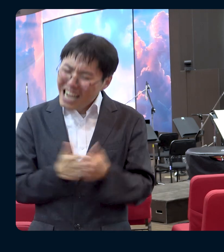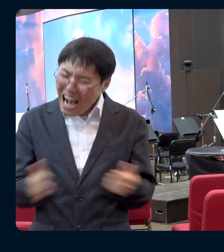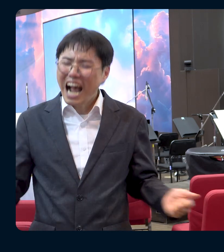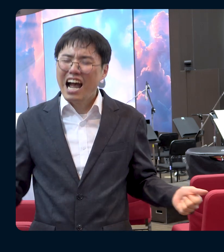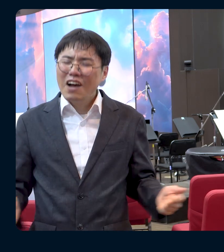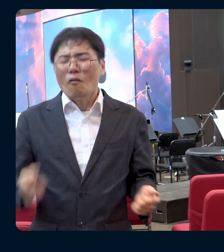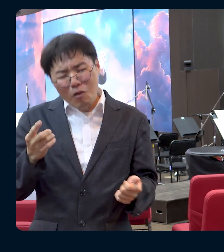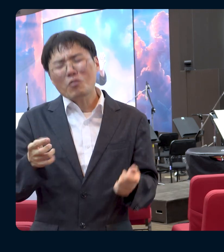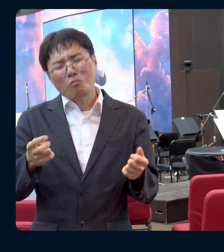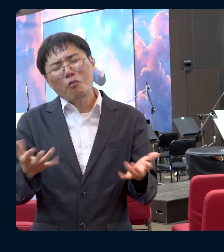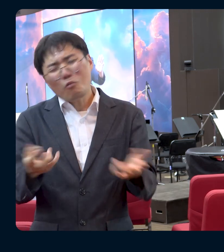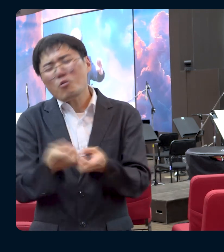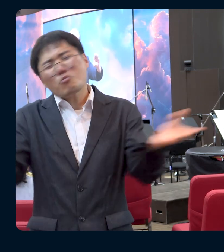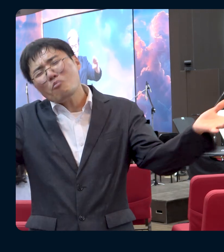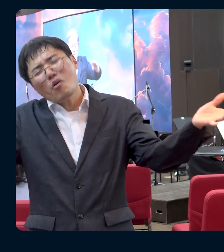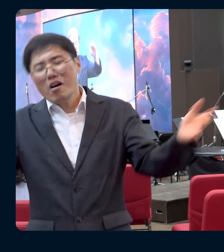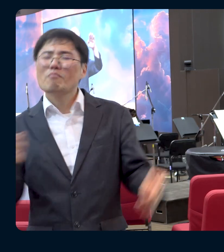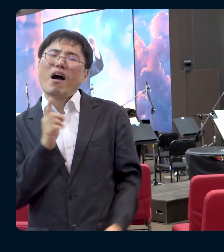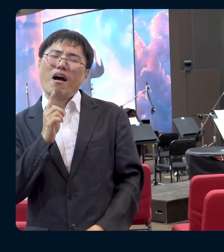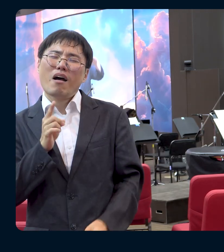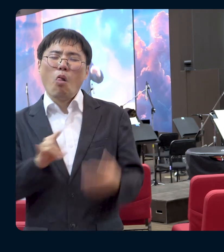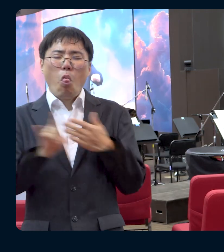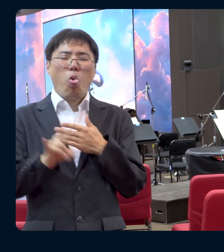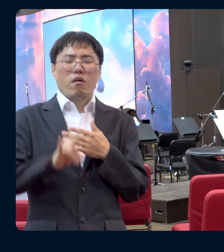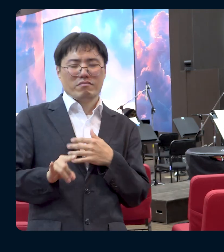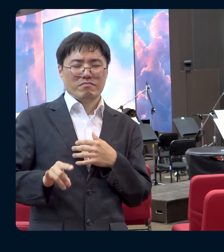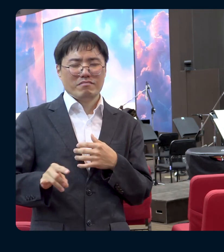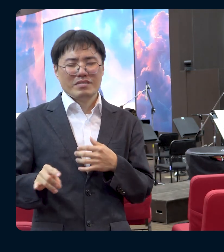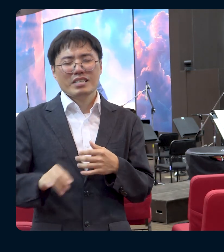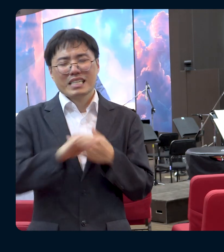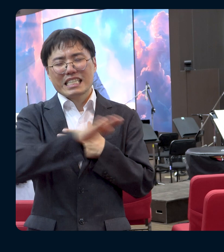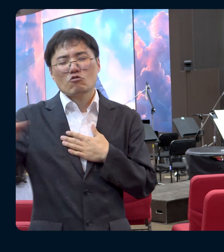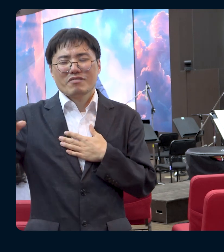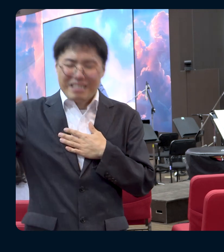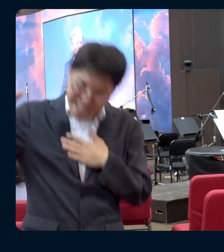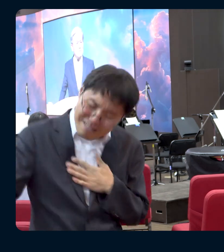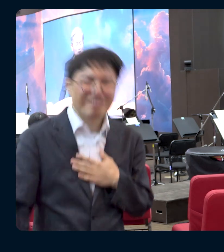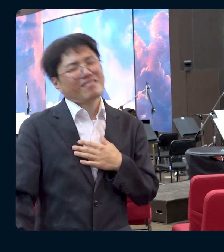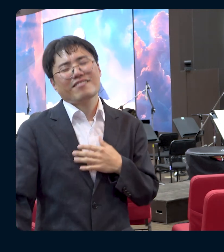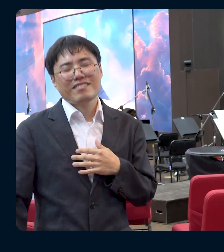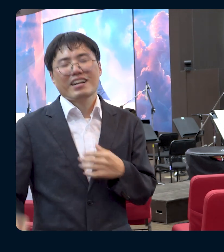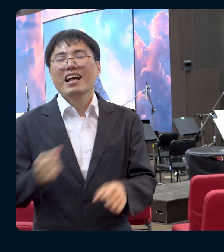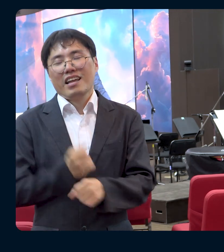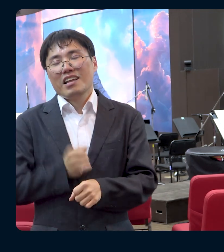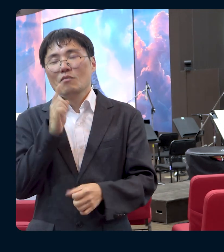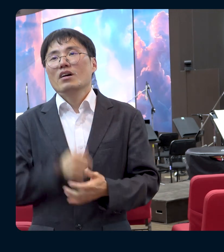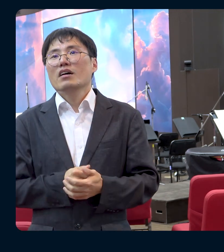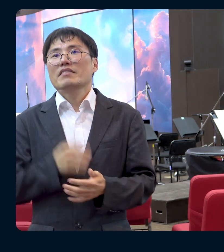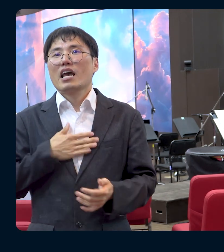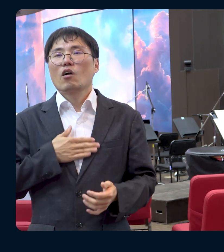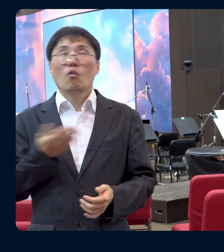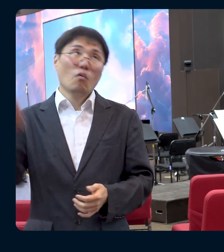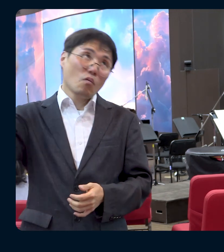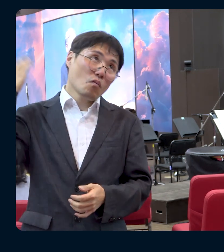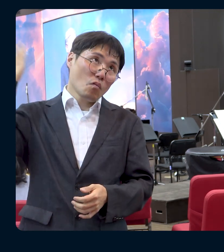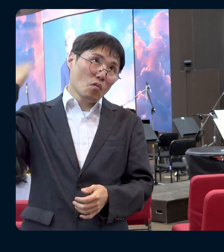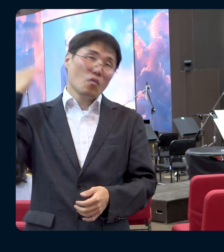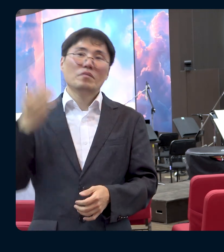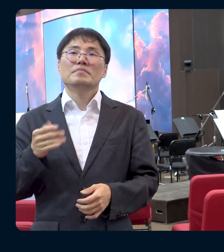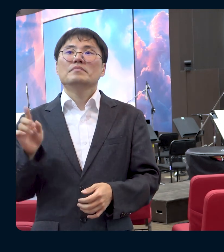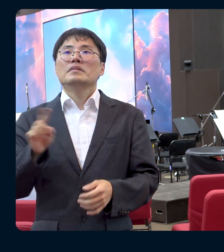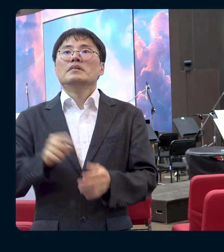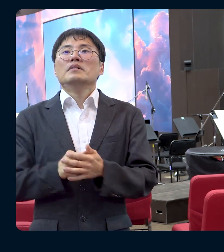있는 사람이니까. 그러니까 그럴 수밖에 없죠. 이런 식으로 자꾸 기준을 낮춘다 그 말이에요. 제가 한